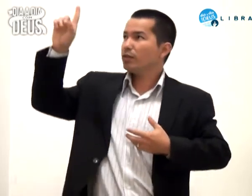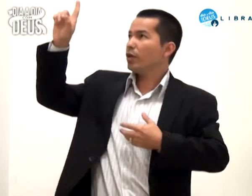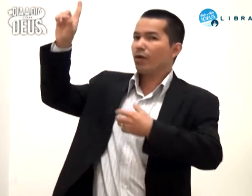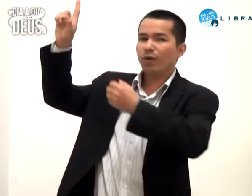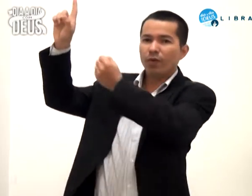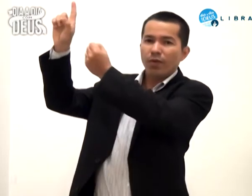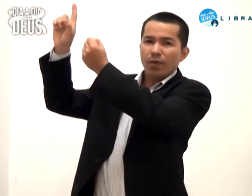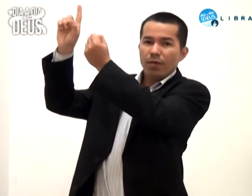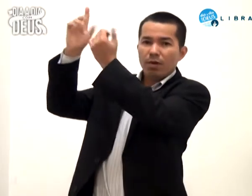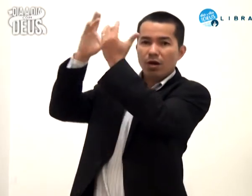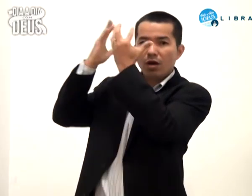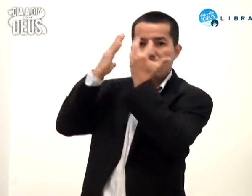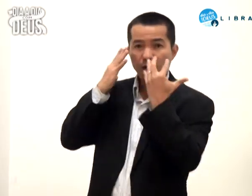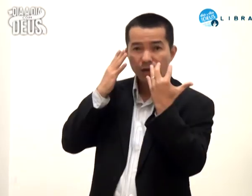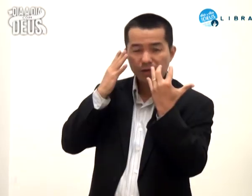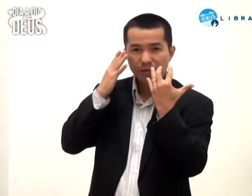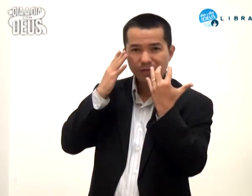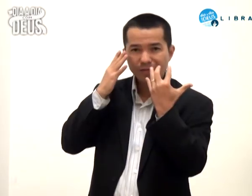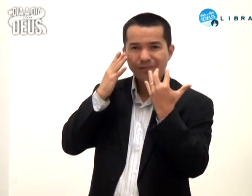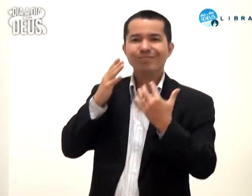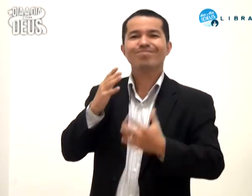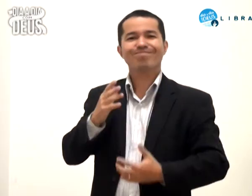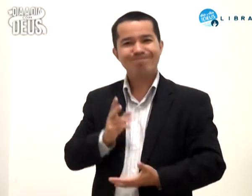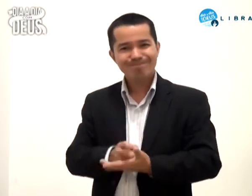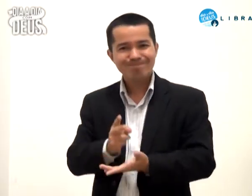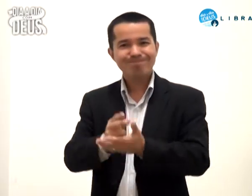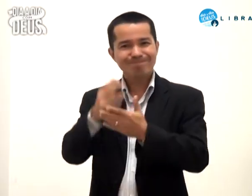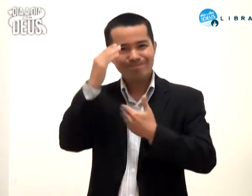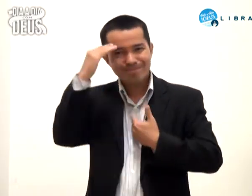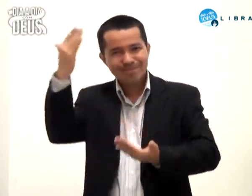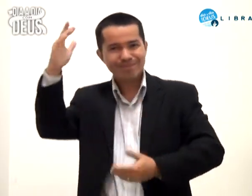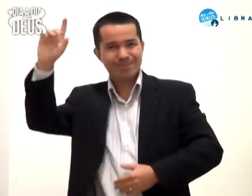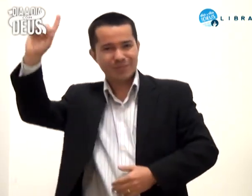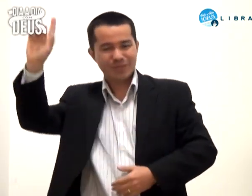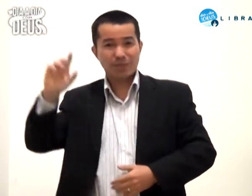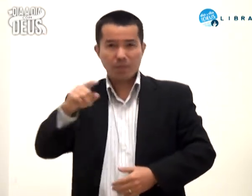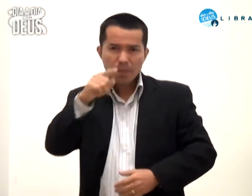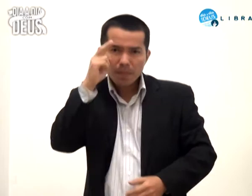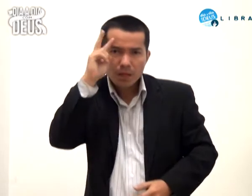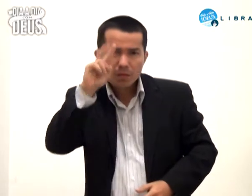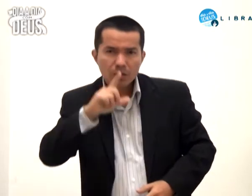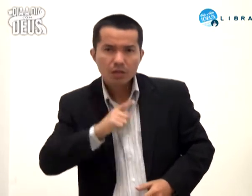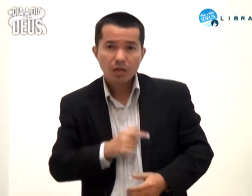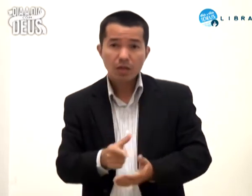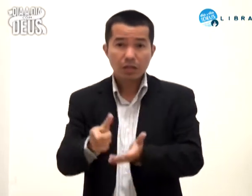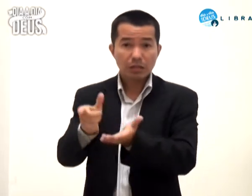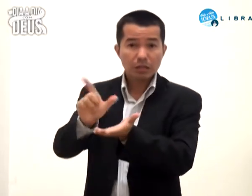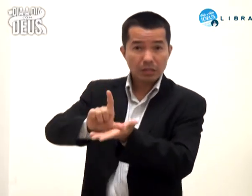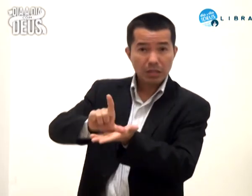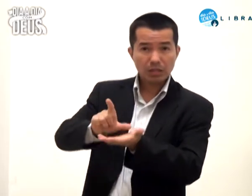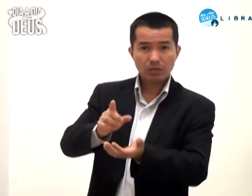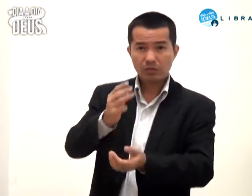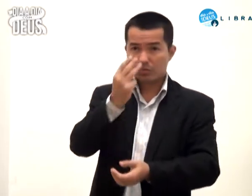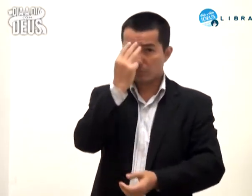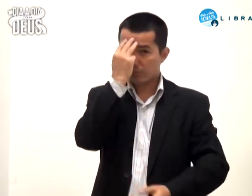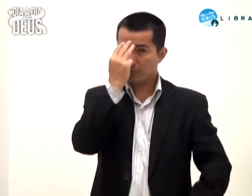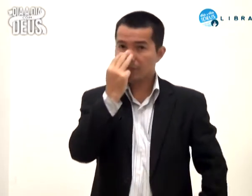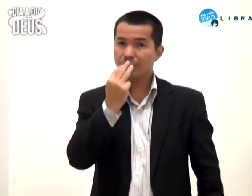isso com alegria. Você lembra o que aconteceu na casa de Lázaro, Marta, Maria,